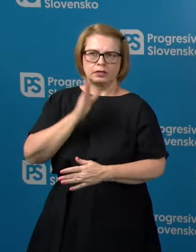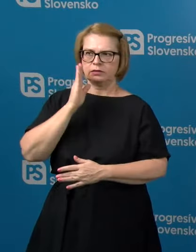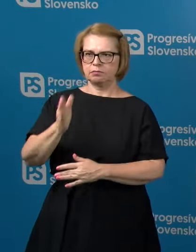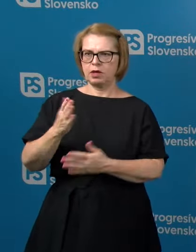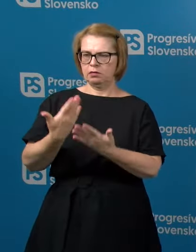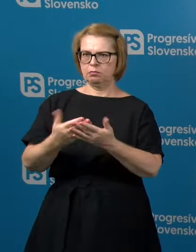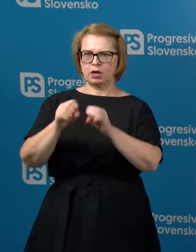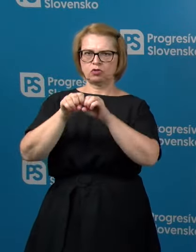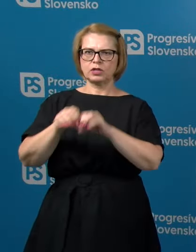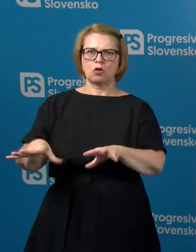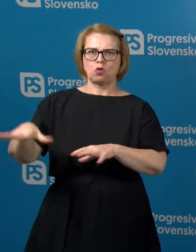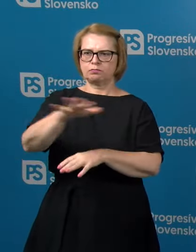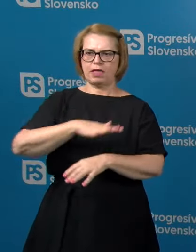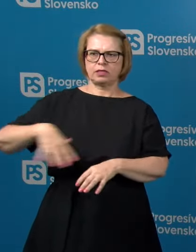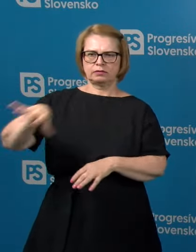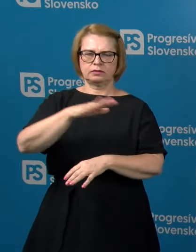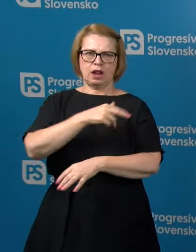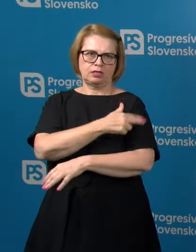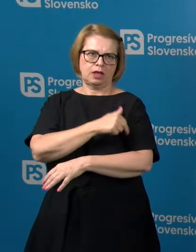pomaly rozpadá celé oddelenie.